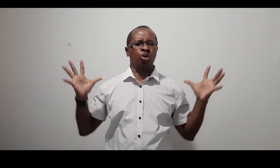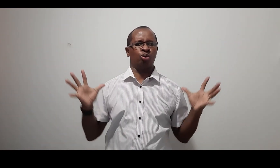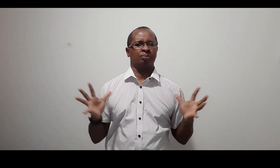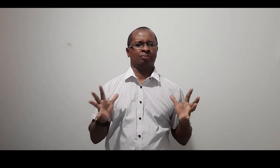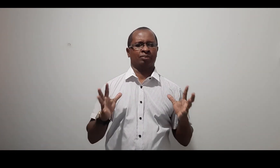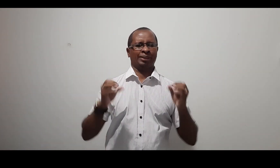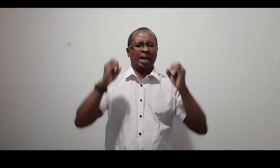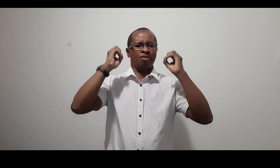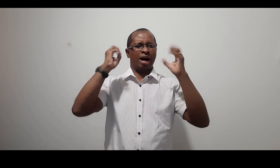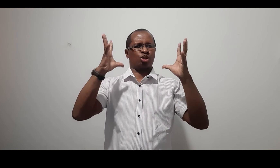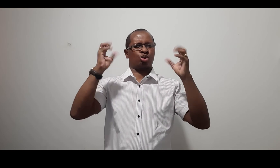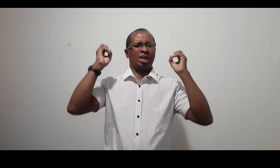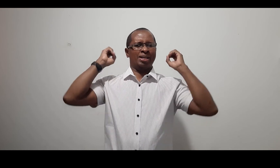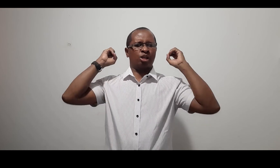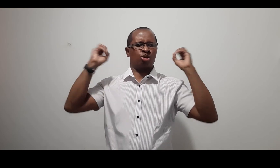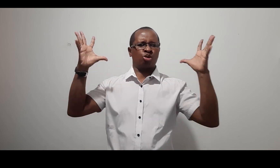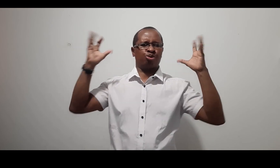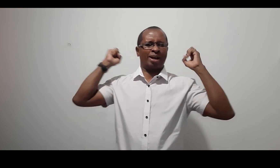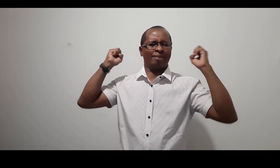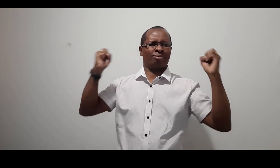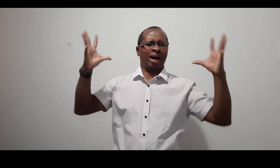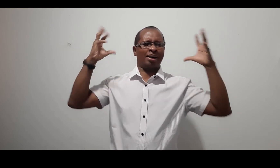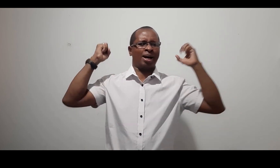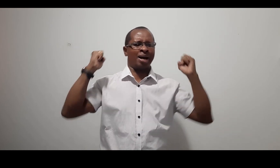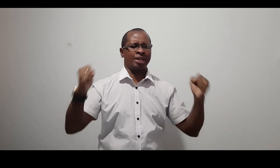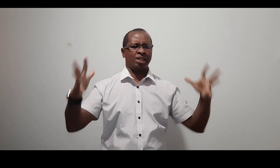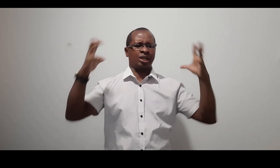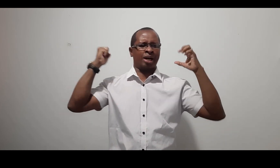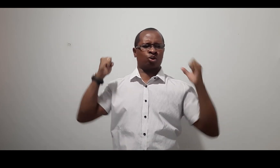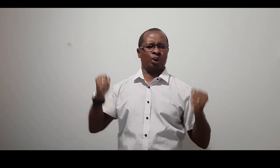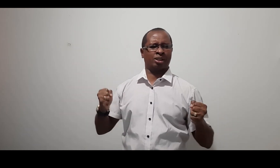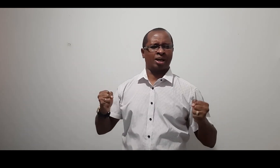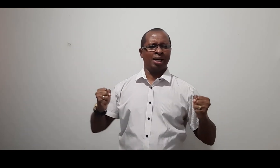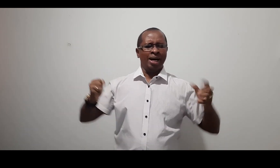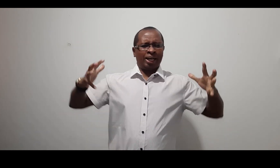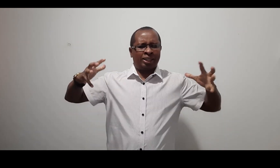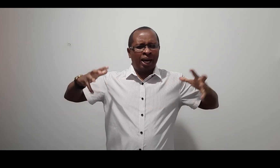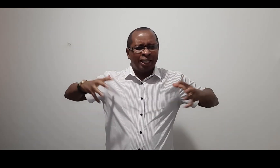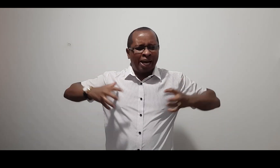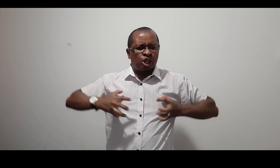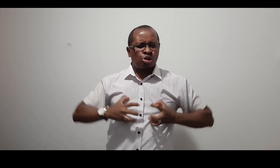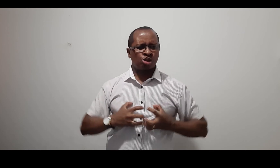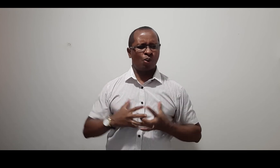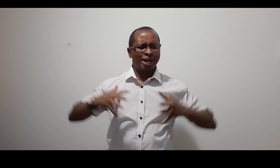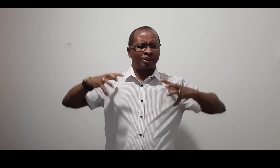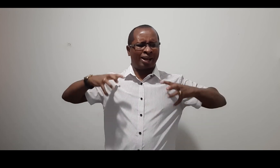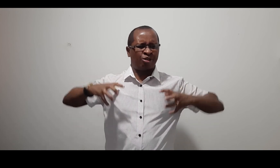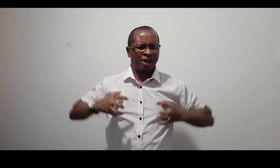manontolo, na ny maso, na ny sofra, na ny tanana, na ny asa, na ny toetra. Ka dia ilay Jesosy ao anaty, ilay fanahy